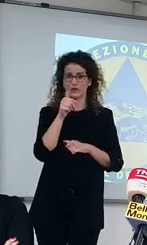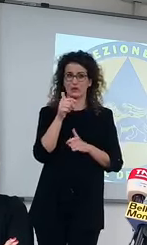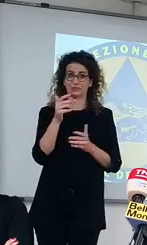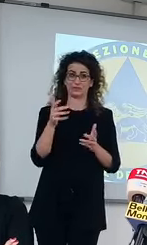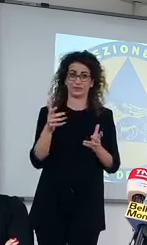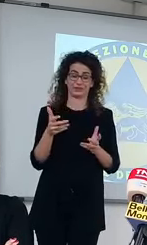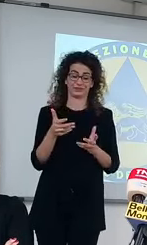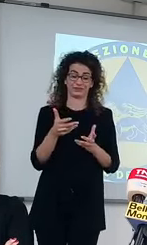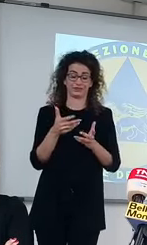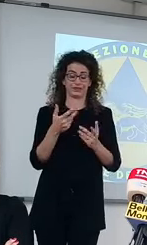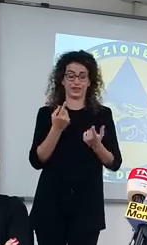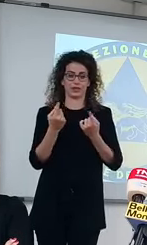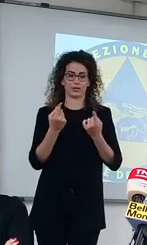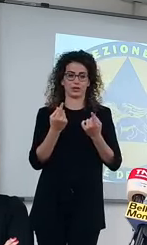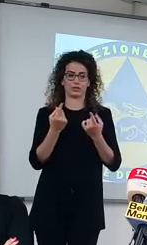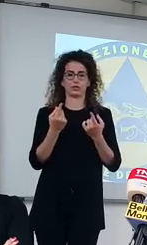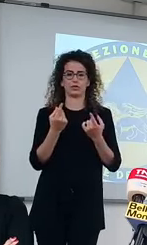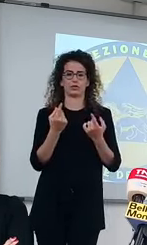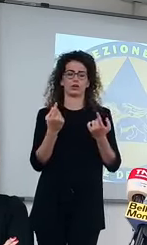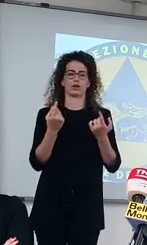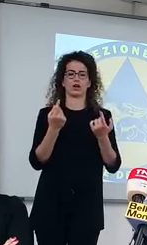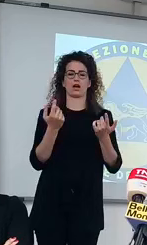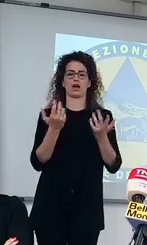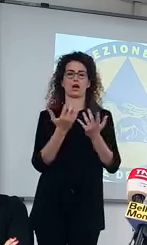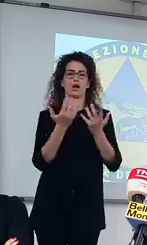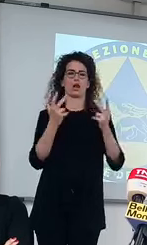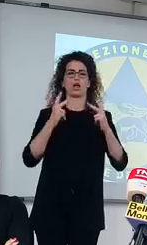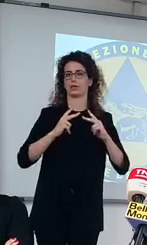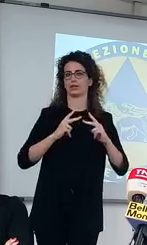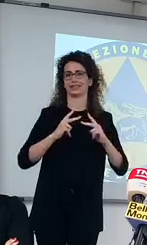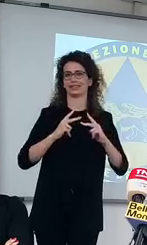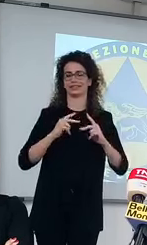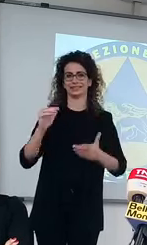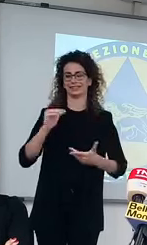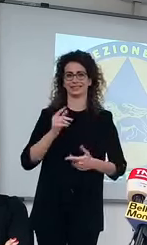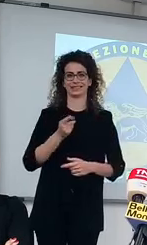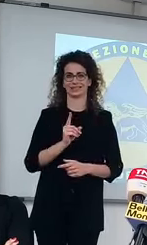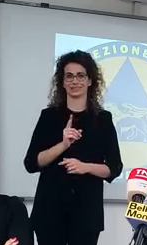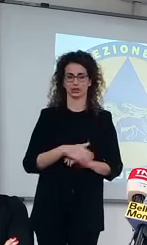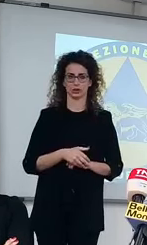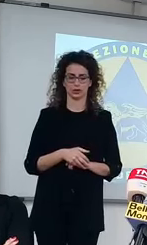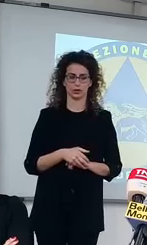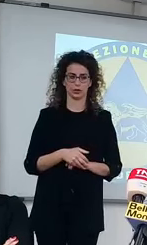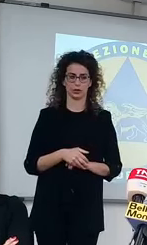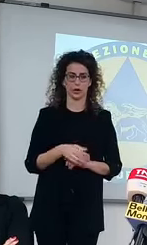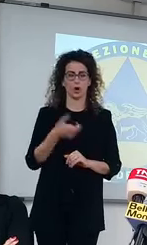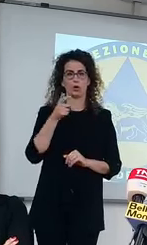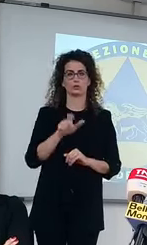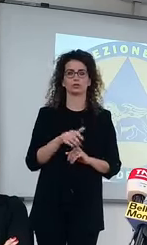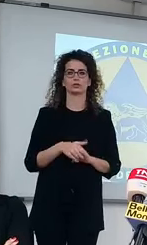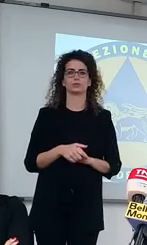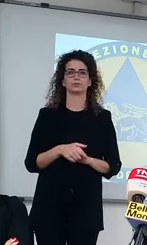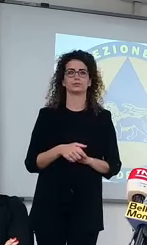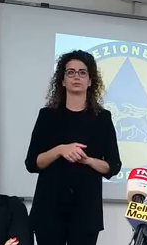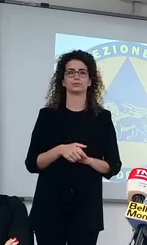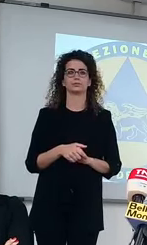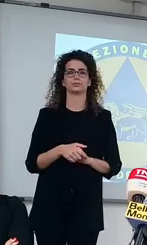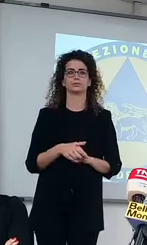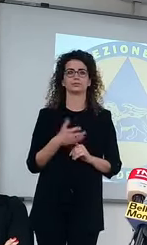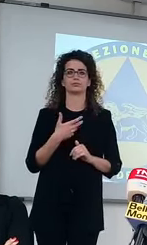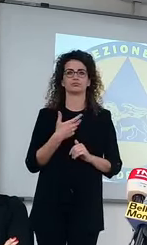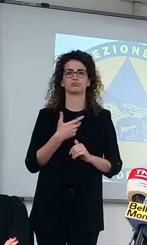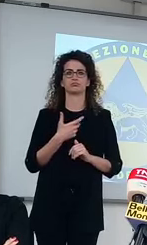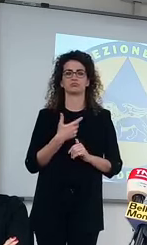tutto così rosea la fornitura dei vaccini, nel senso che da quello che si capisce non ci saranno trend